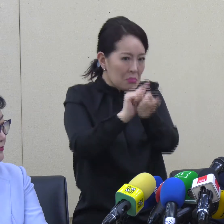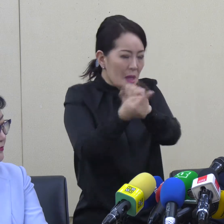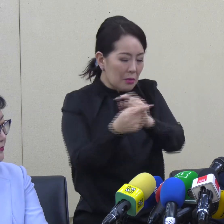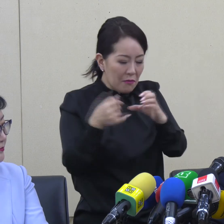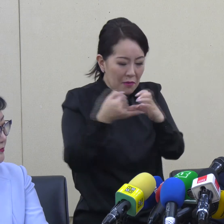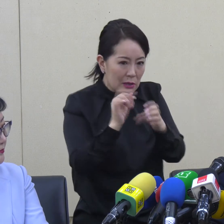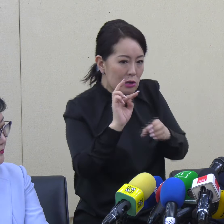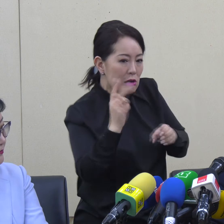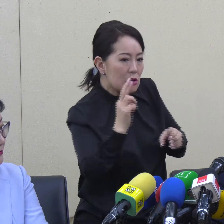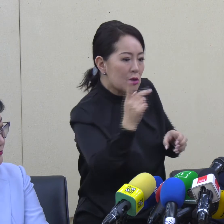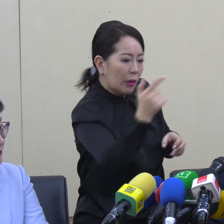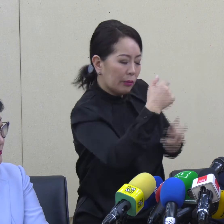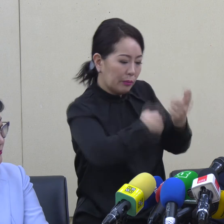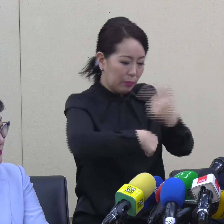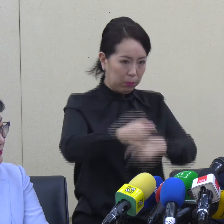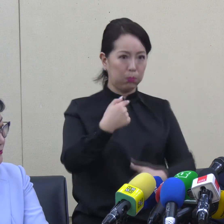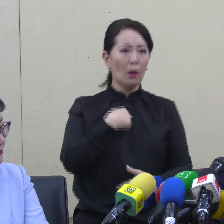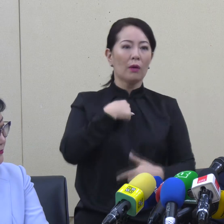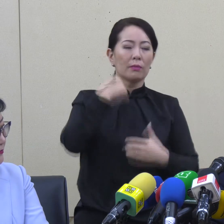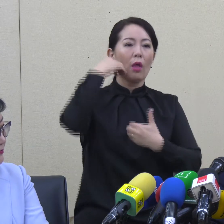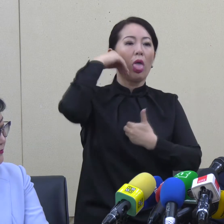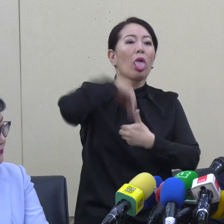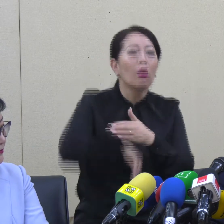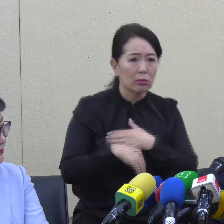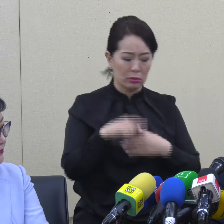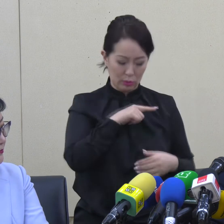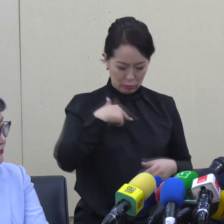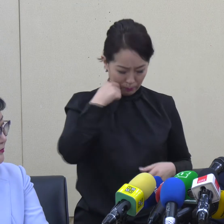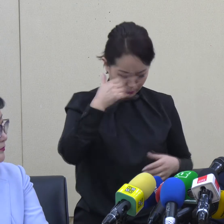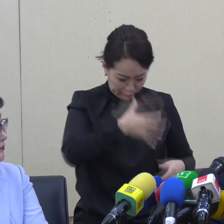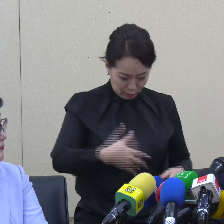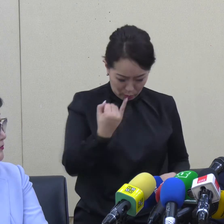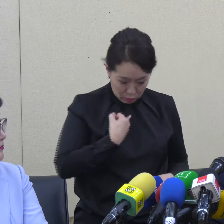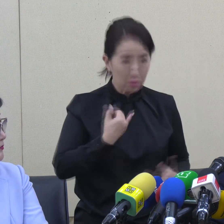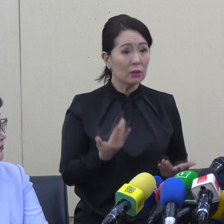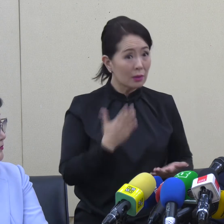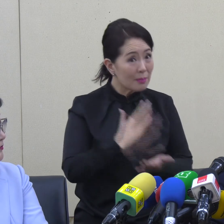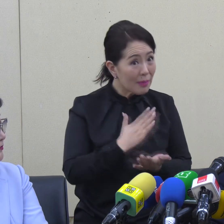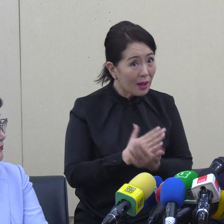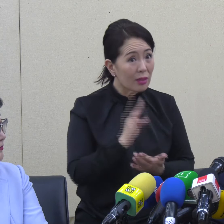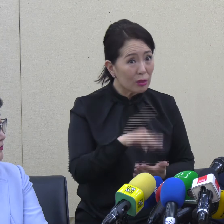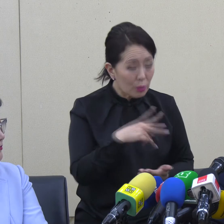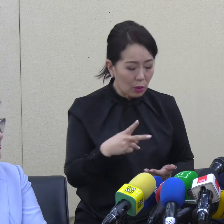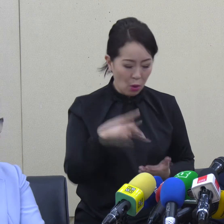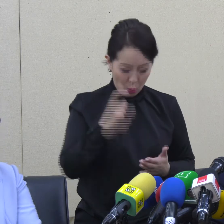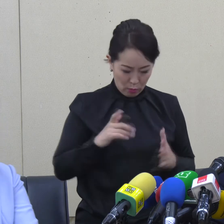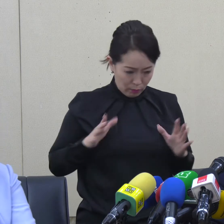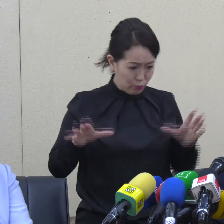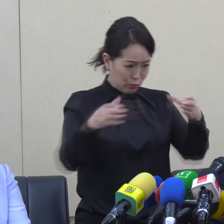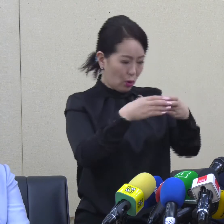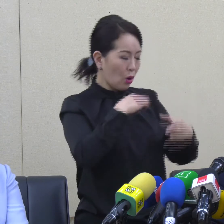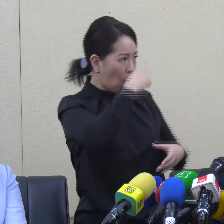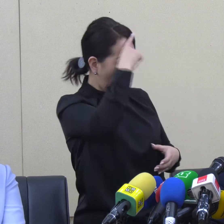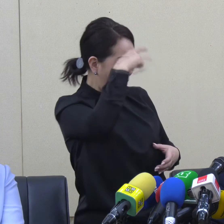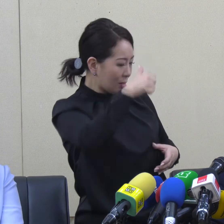одоо бидэртэ гай одоо ямар нэгэн одоо юу авчирч яхад бид одоо ухаантай хүн төрөлхтөн